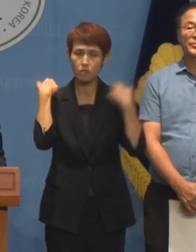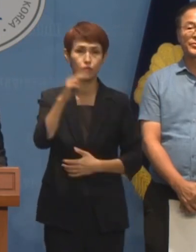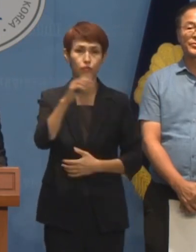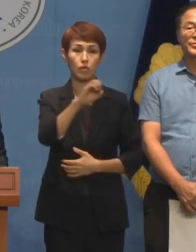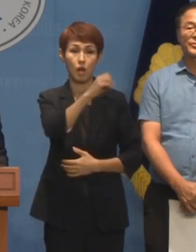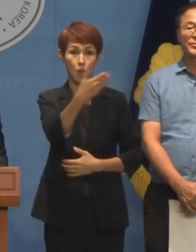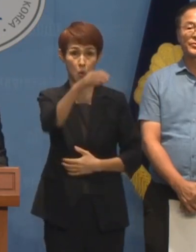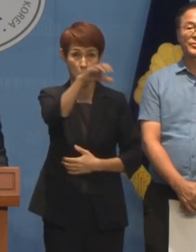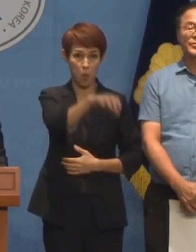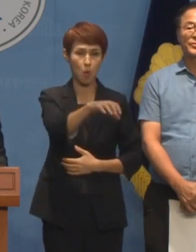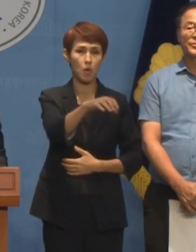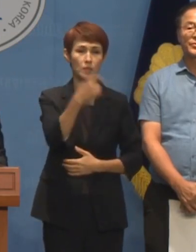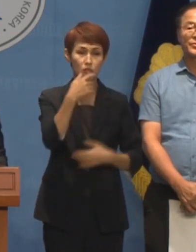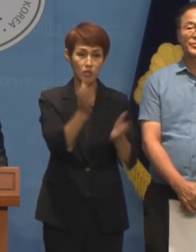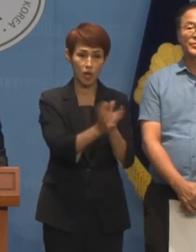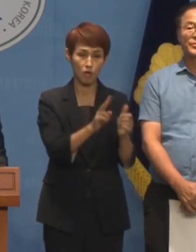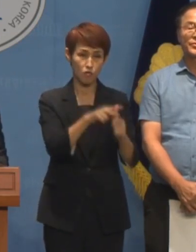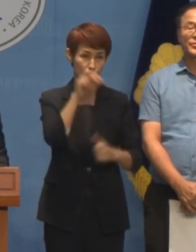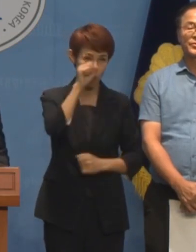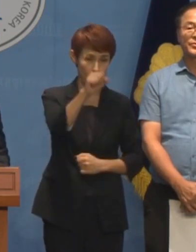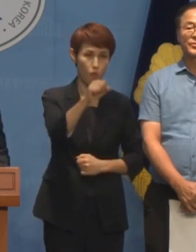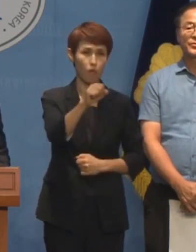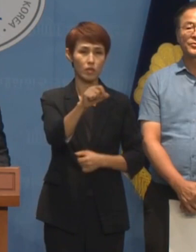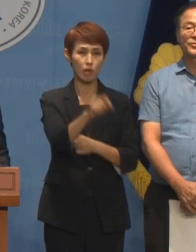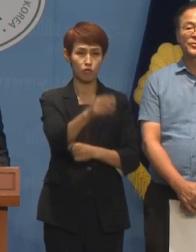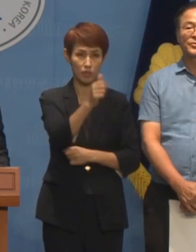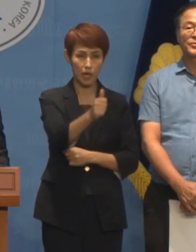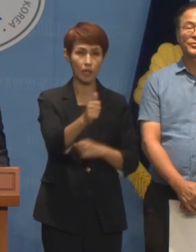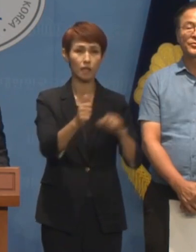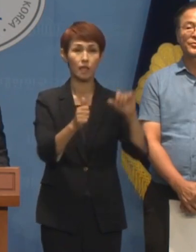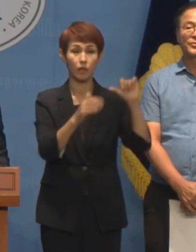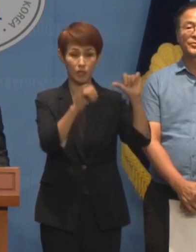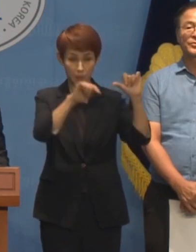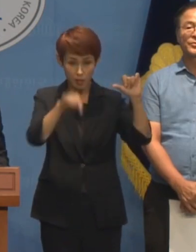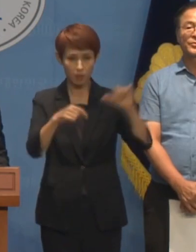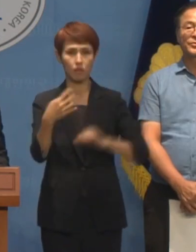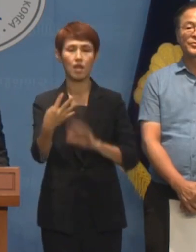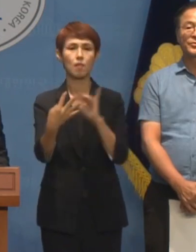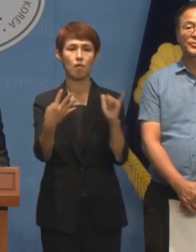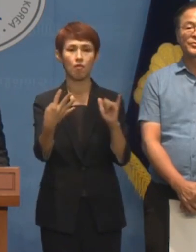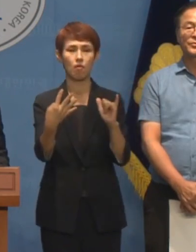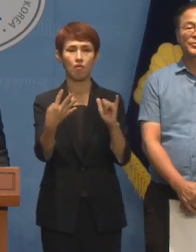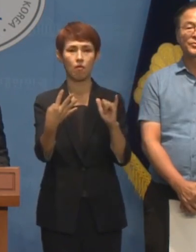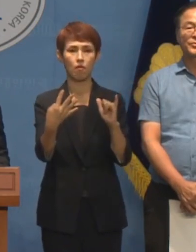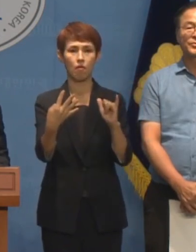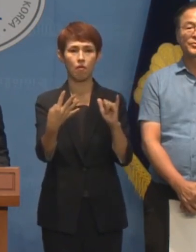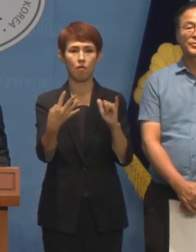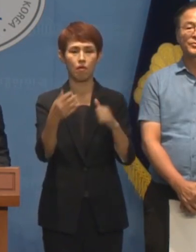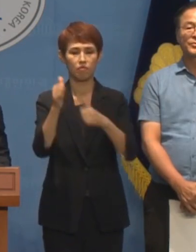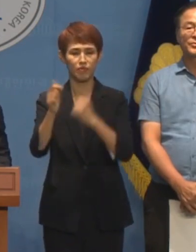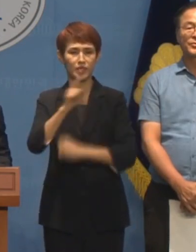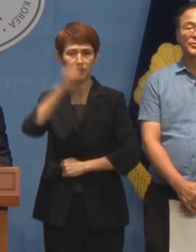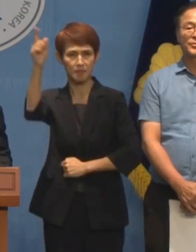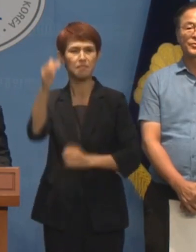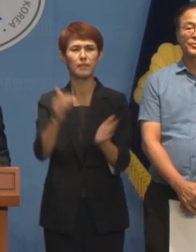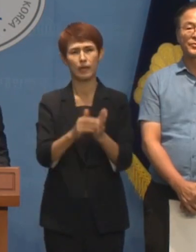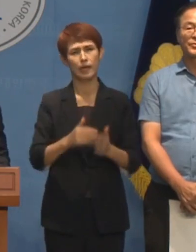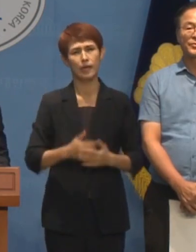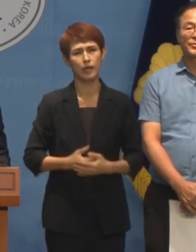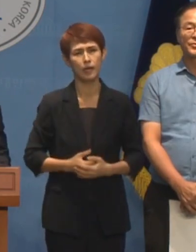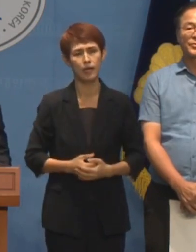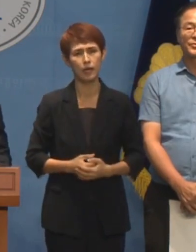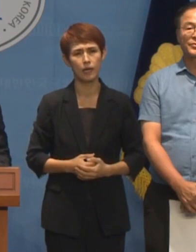후보와 그리고 기초의원 5명 중 4명을 동시에 입건하는 초유의 사태가